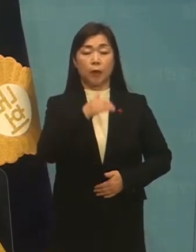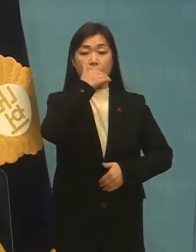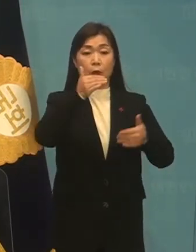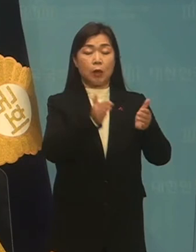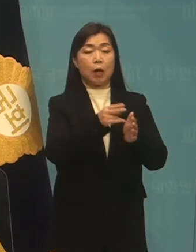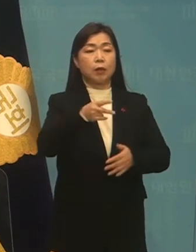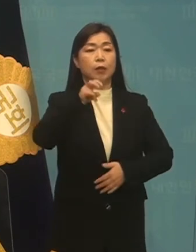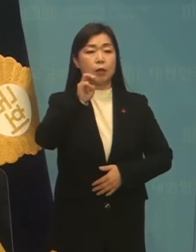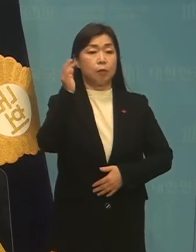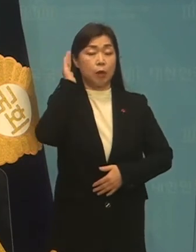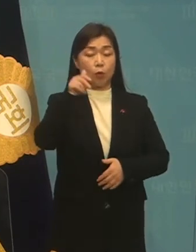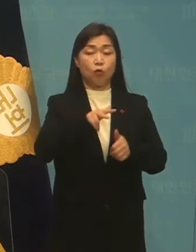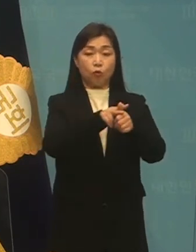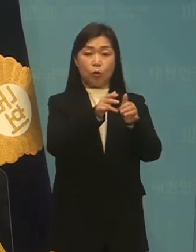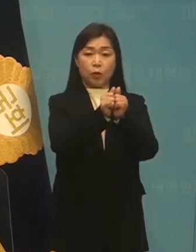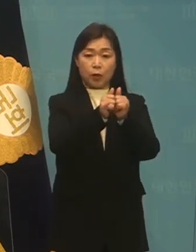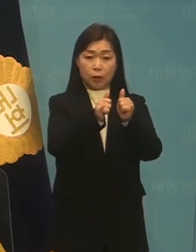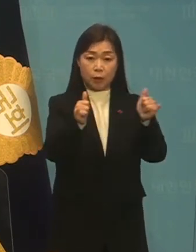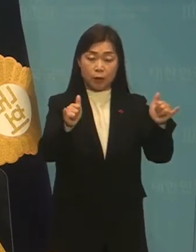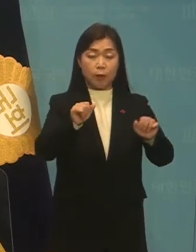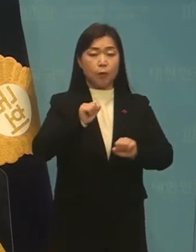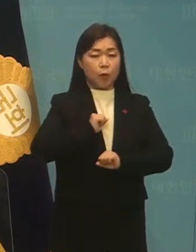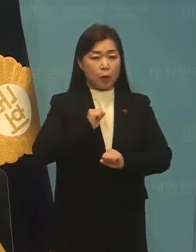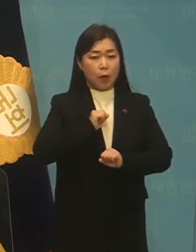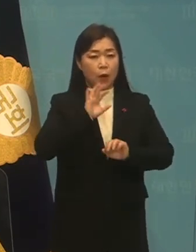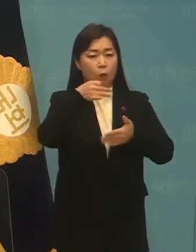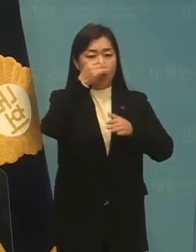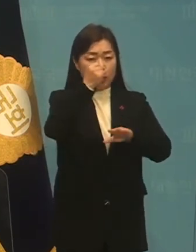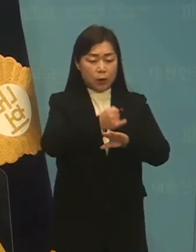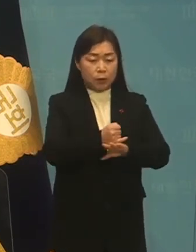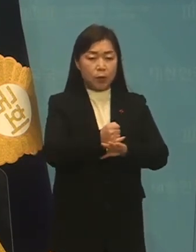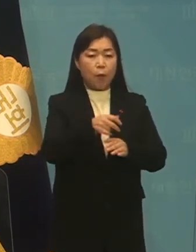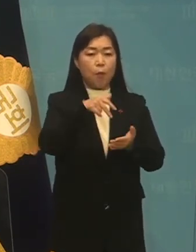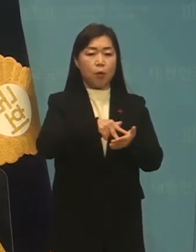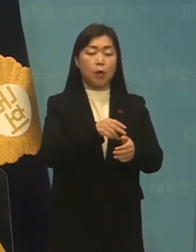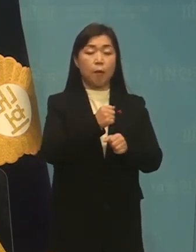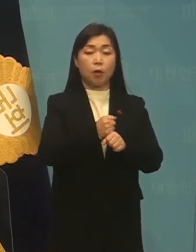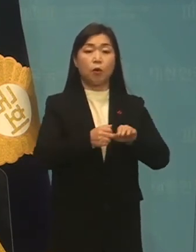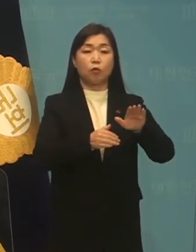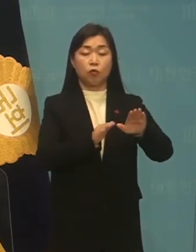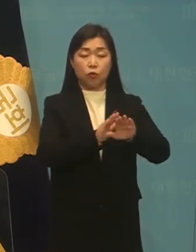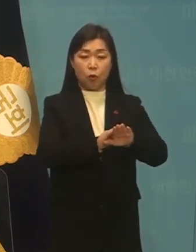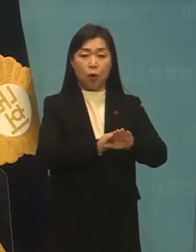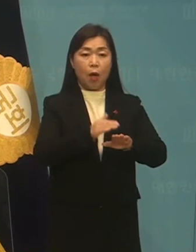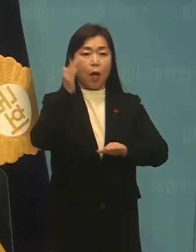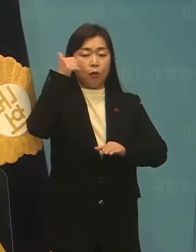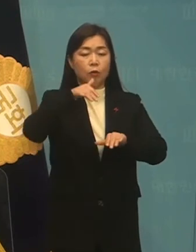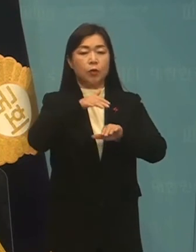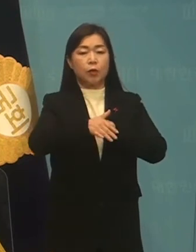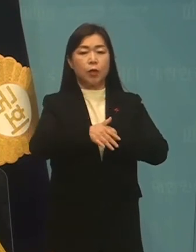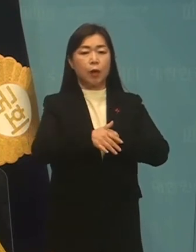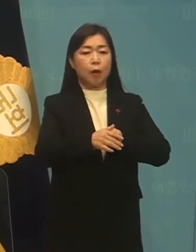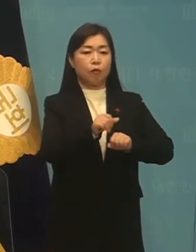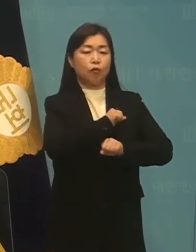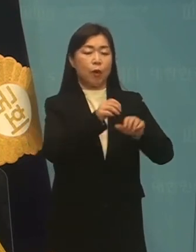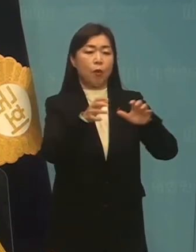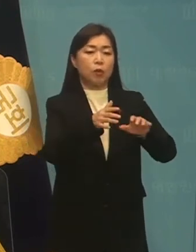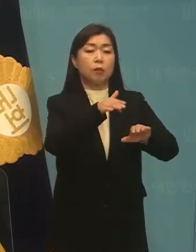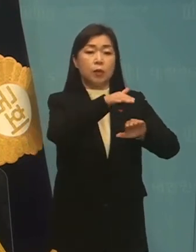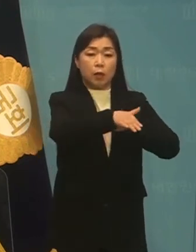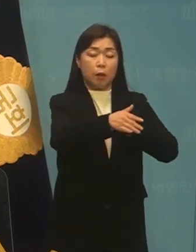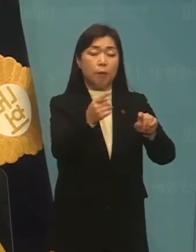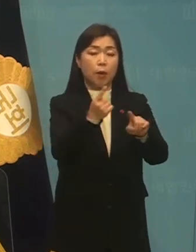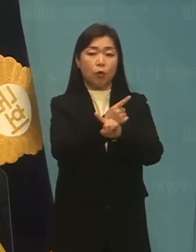정의당과 심상정 대통령 후보는 병사 최저임금 보장 실현과 한국형 모병제로의 전환,